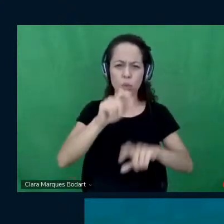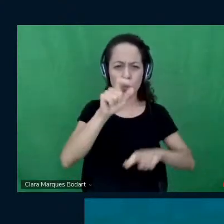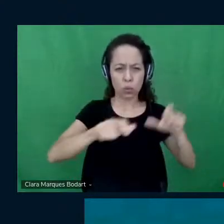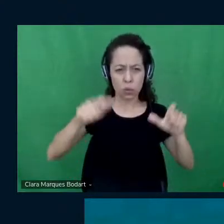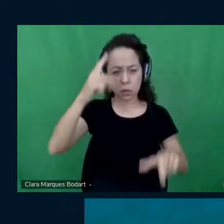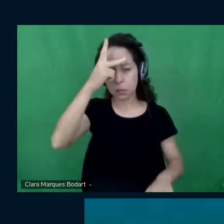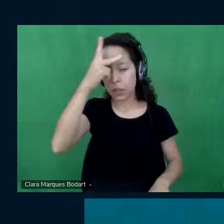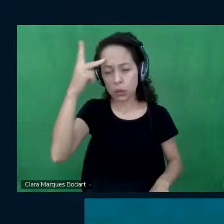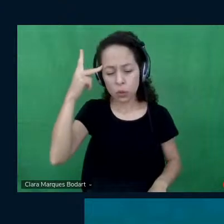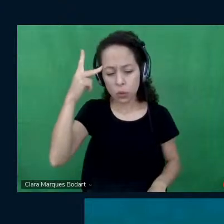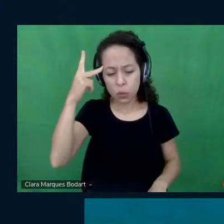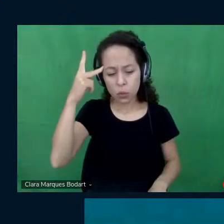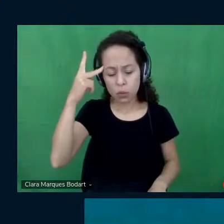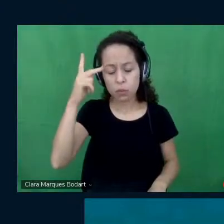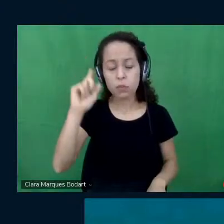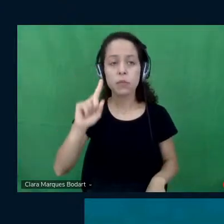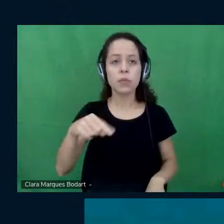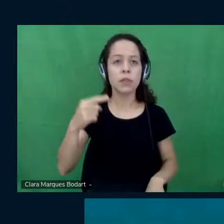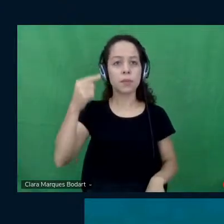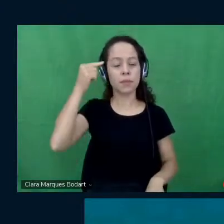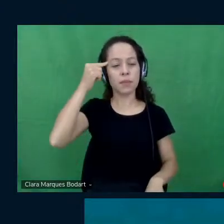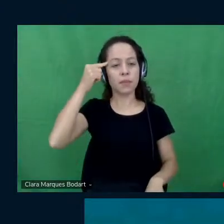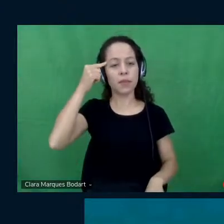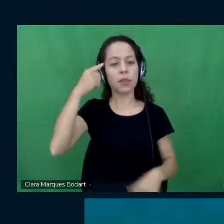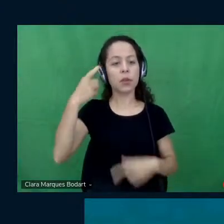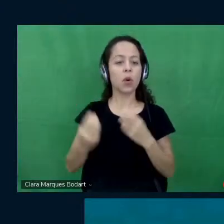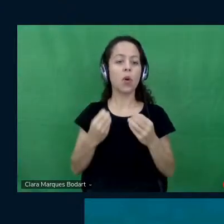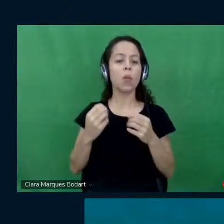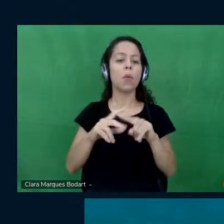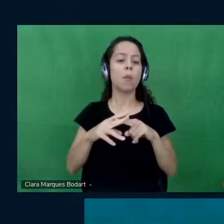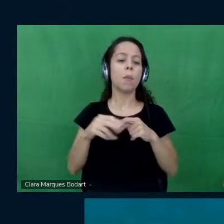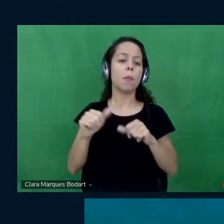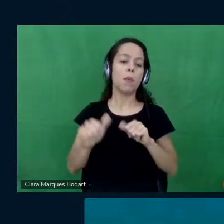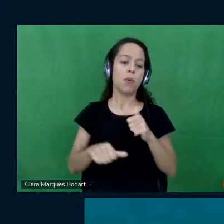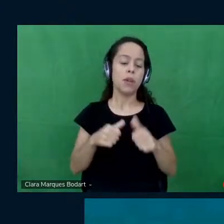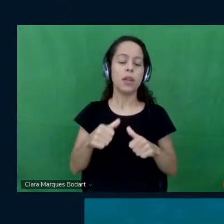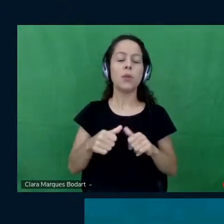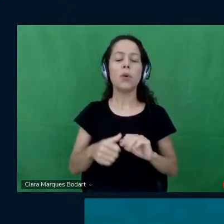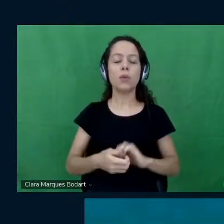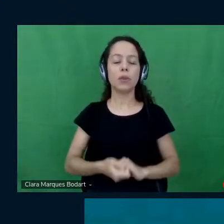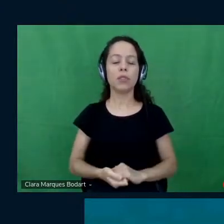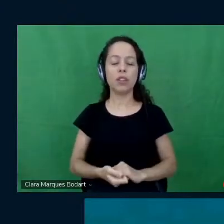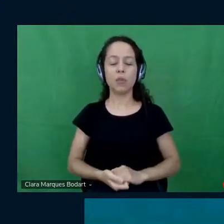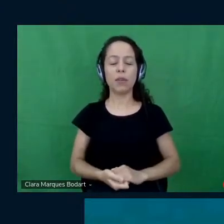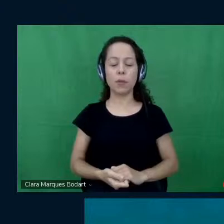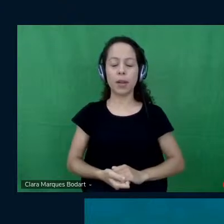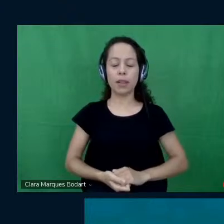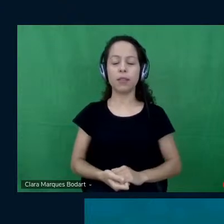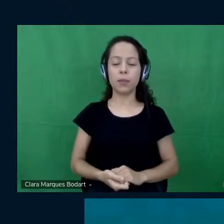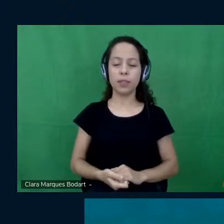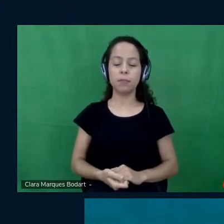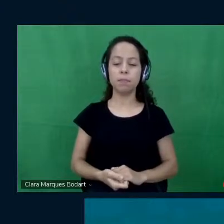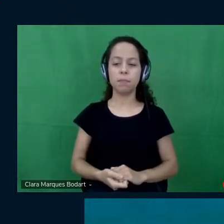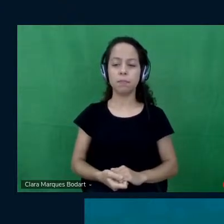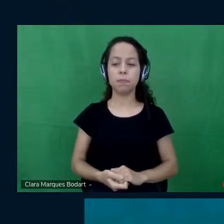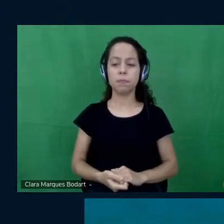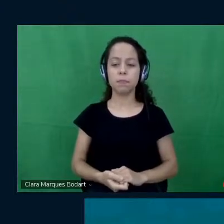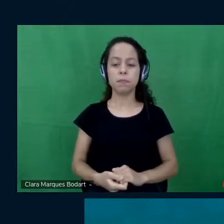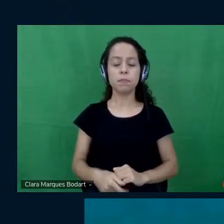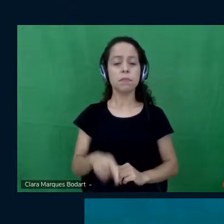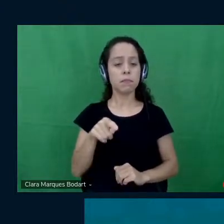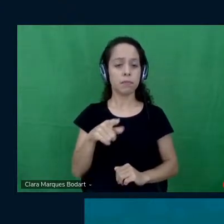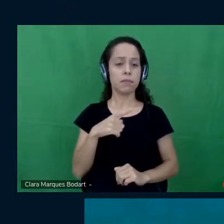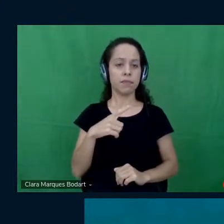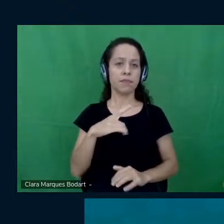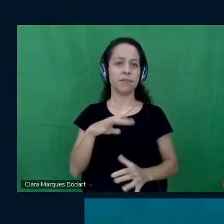porquê das reformas. Né? Não é o mesmo para todas as pessoas. Né? O nosso sistema escolar, ele é